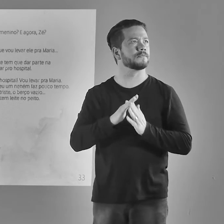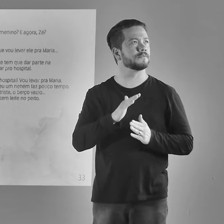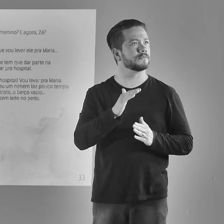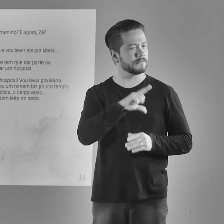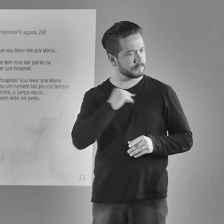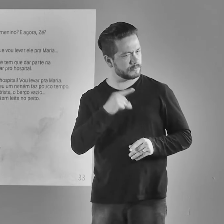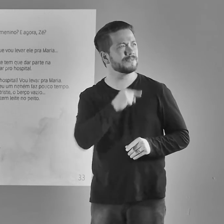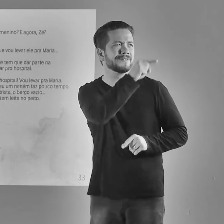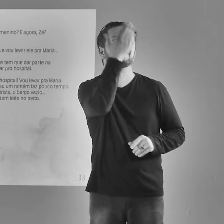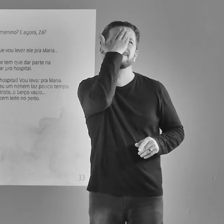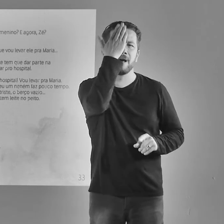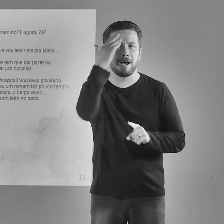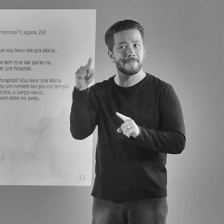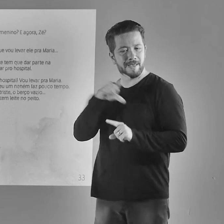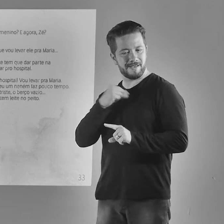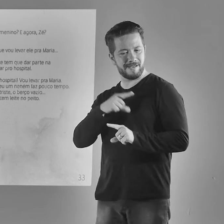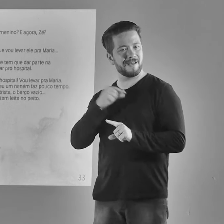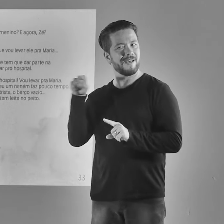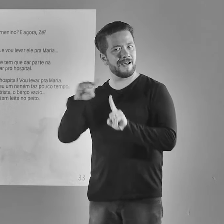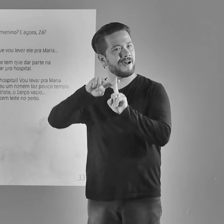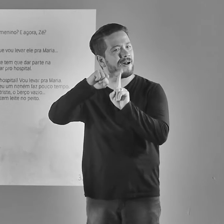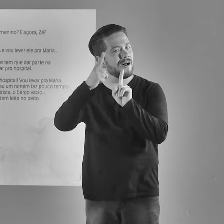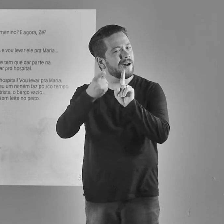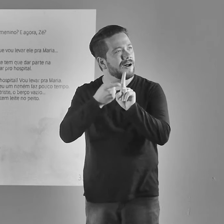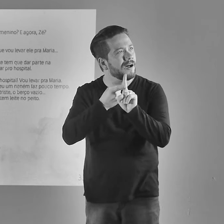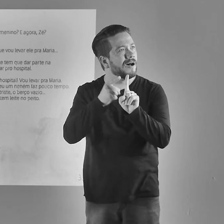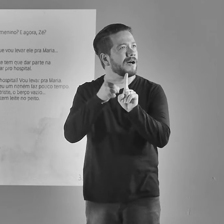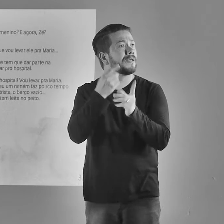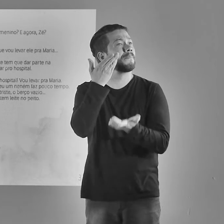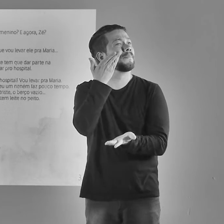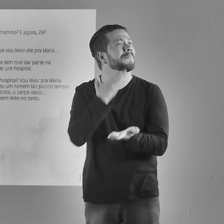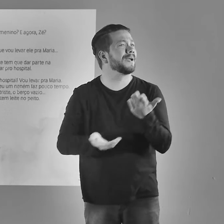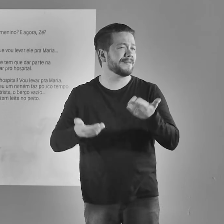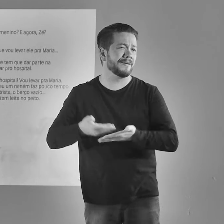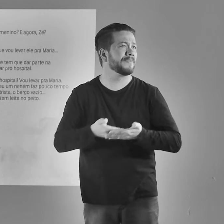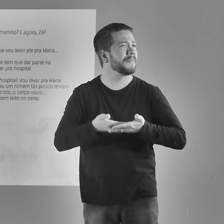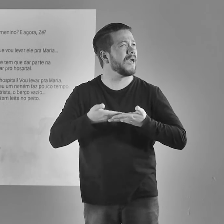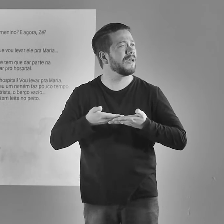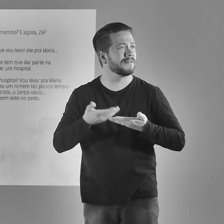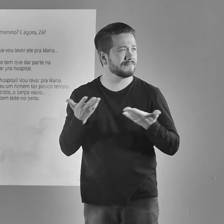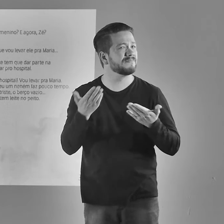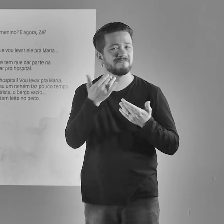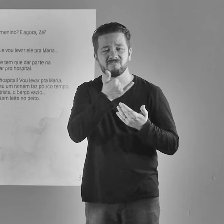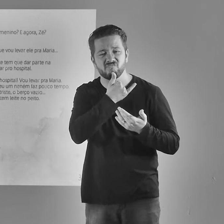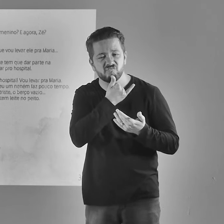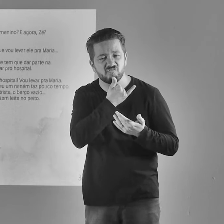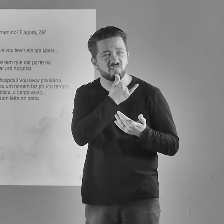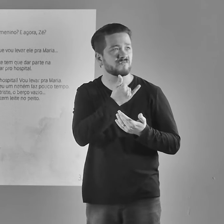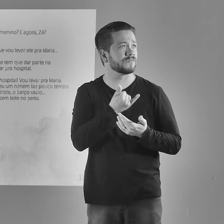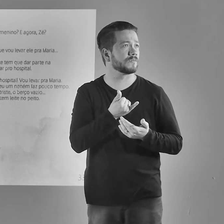Você sabe, Tião, ela perdeu um bebê faz pouco tempo. Tá lá em casa, toda